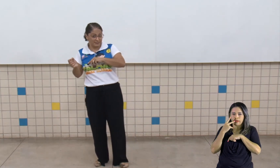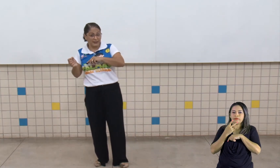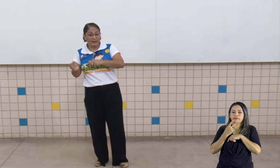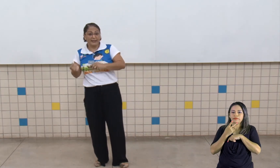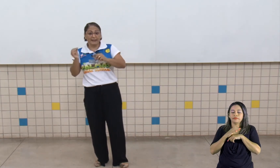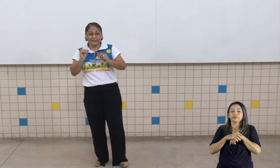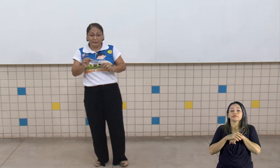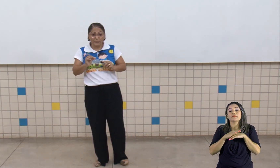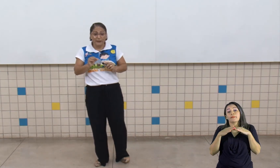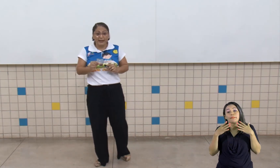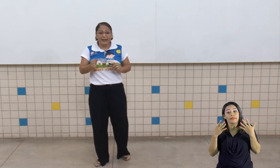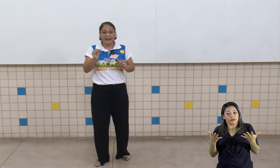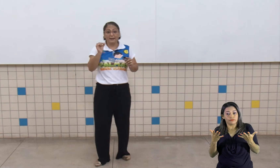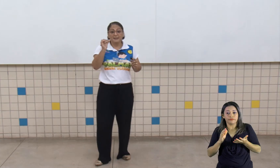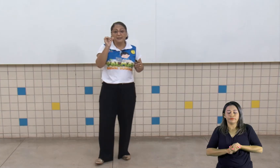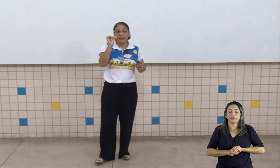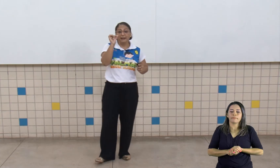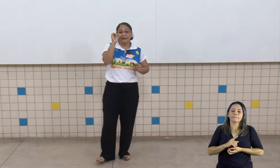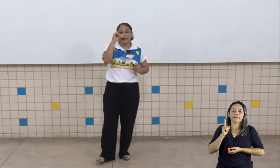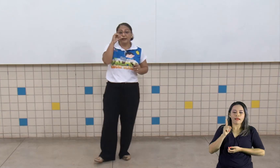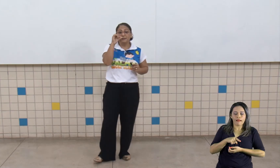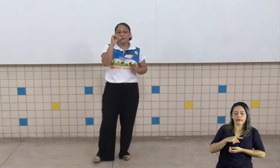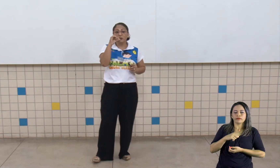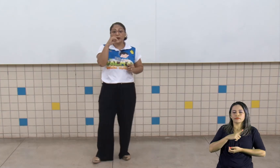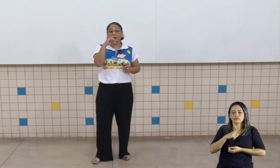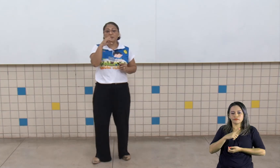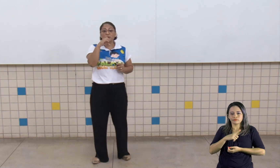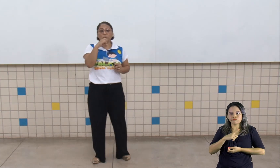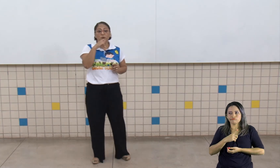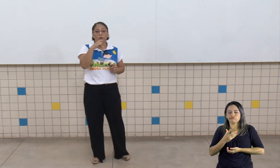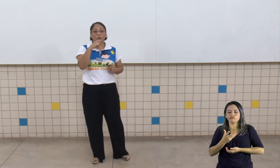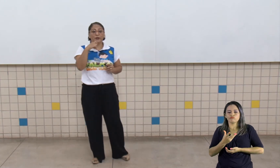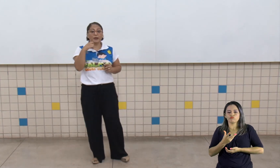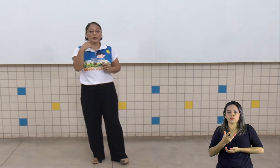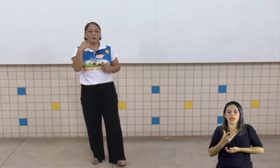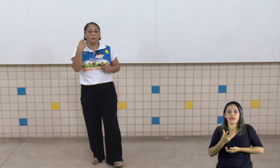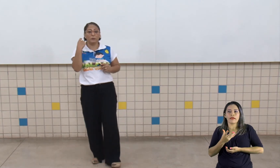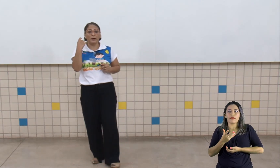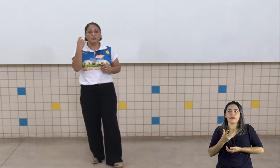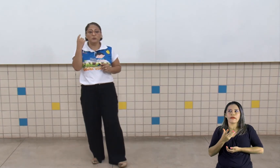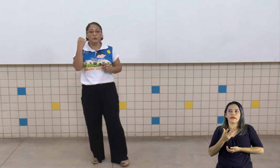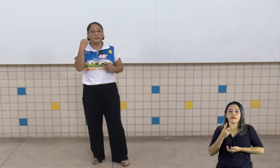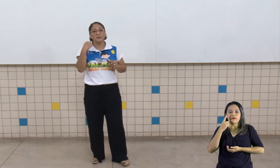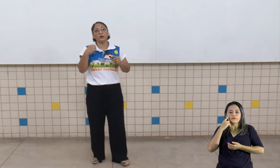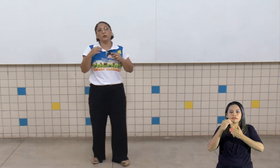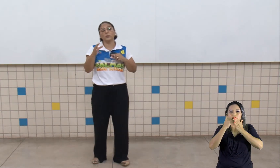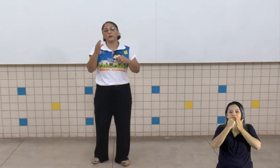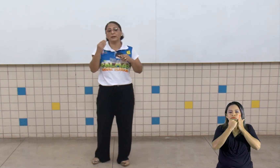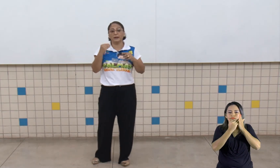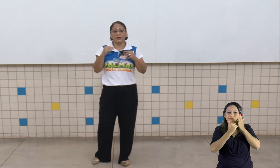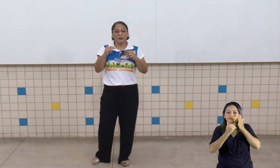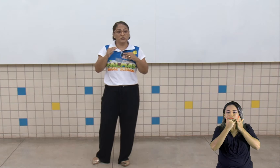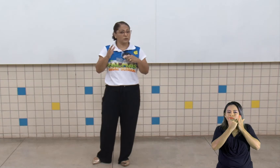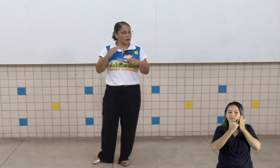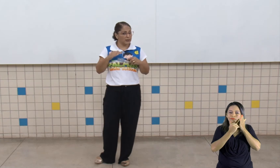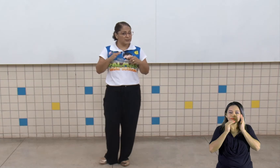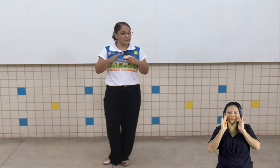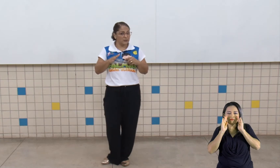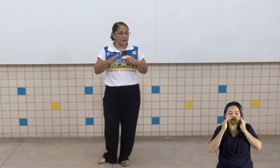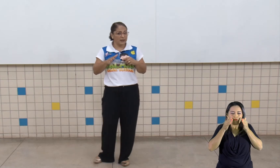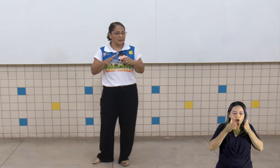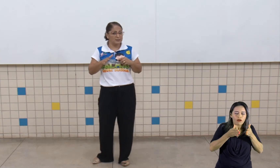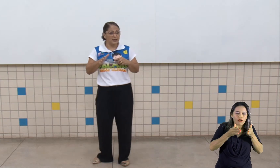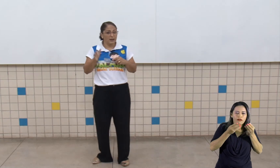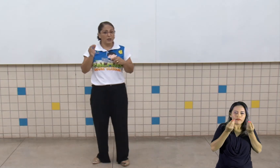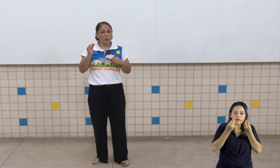côncavo-convexas? Então, elas vão sofrer uma diminuição no poder de